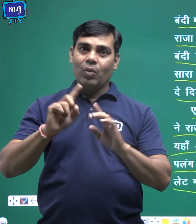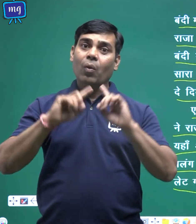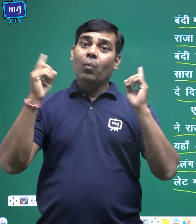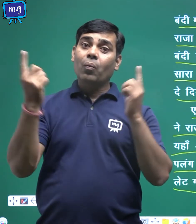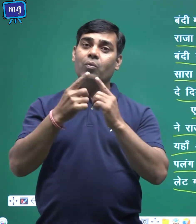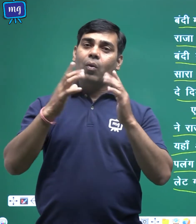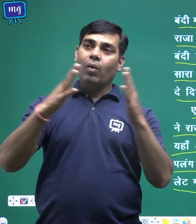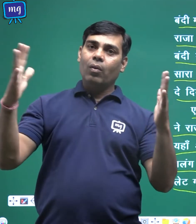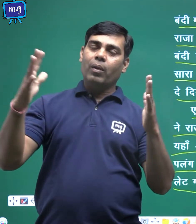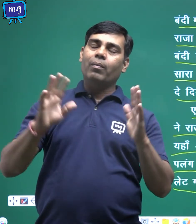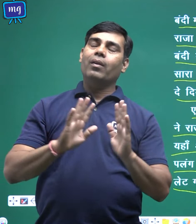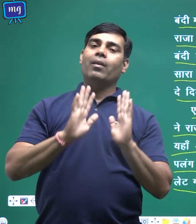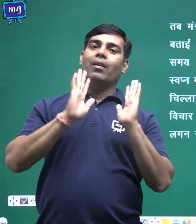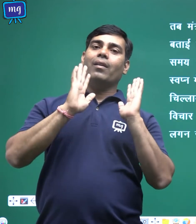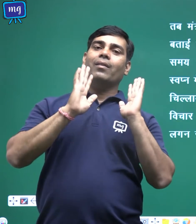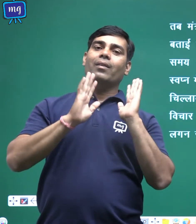लेट गए।